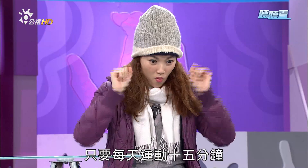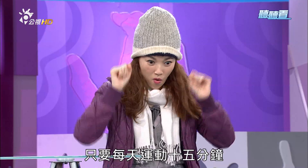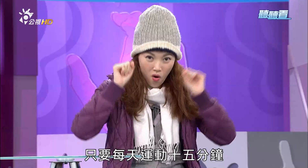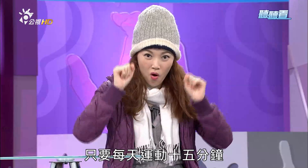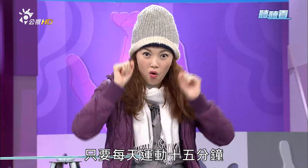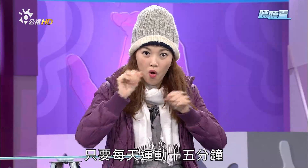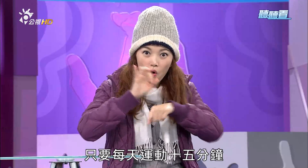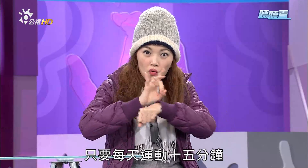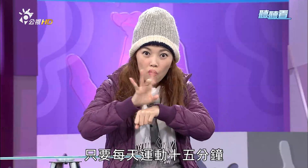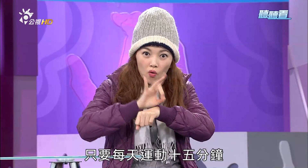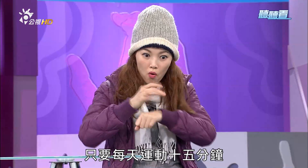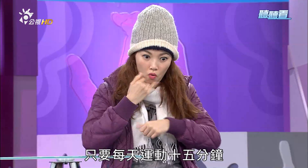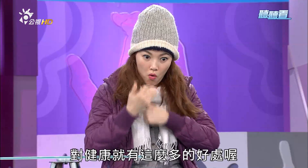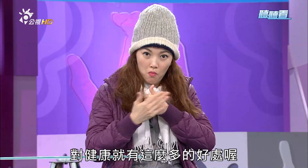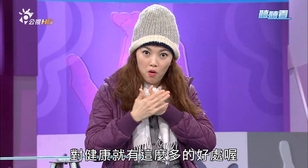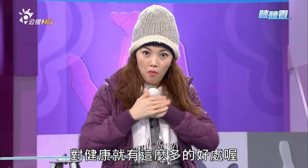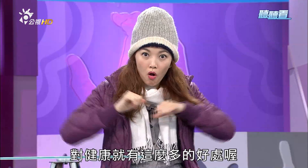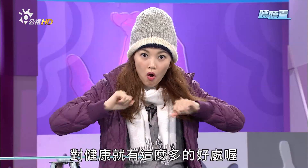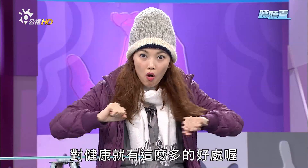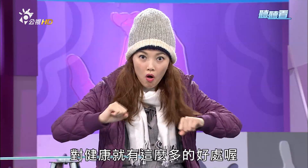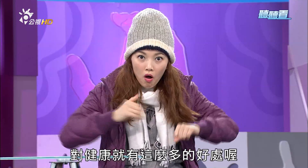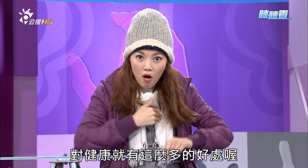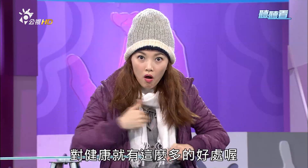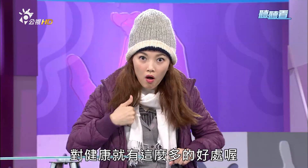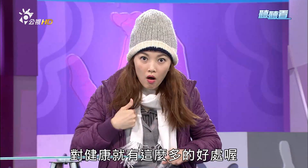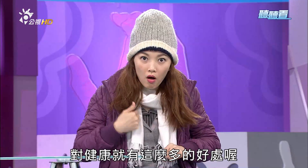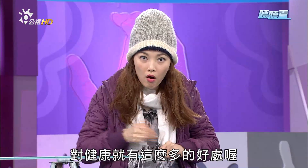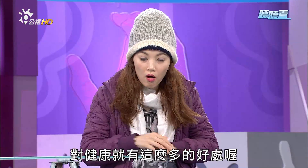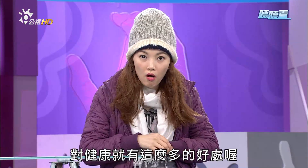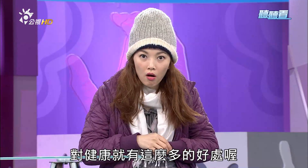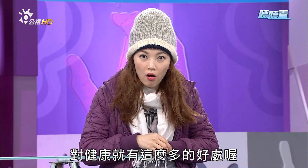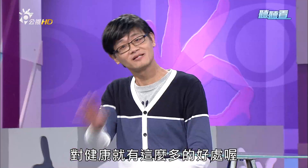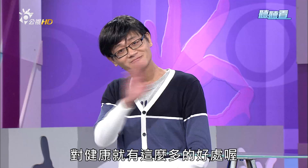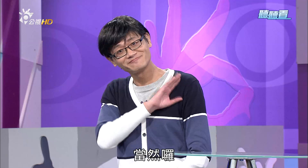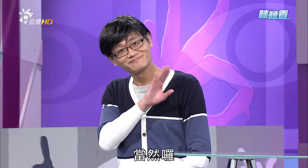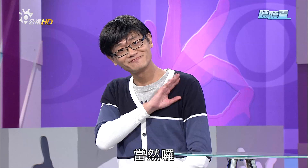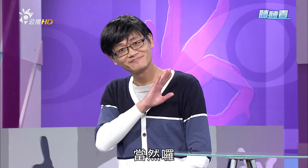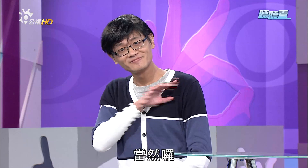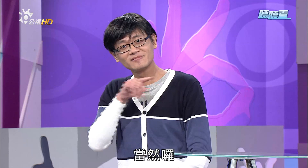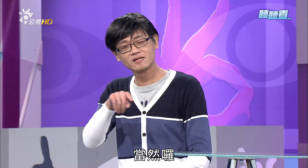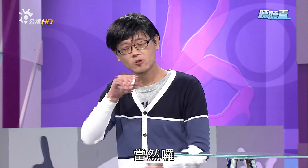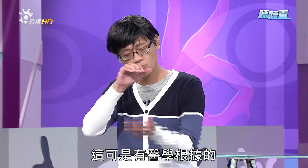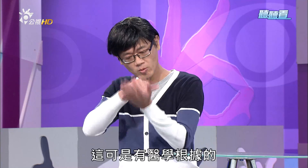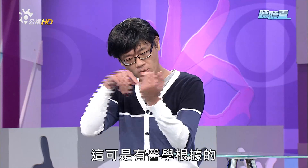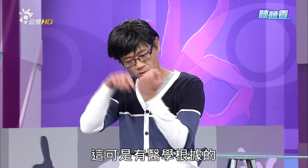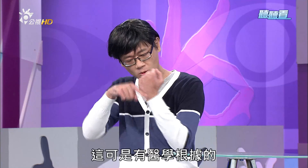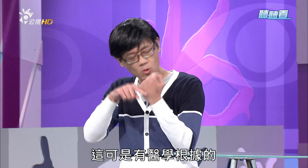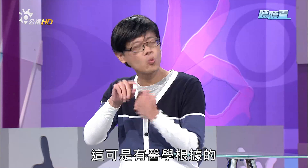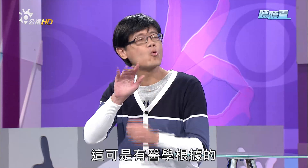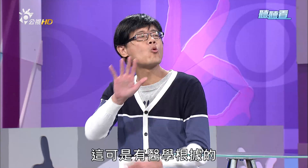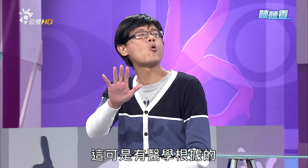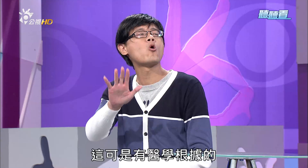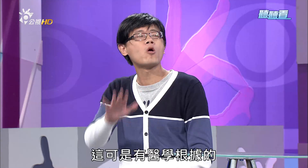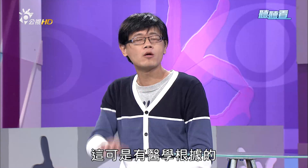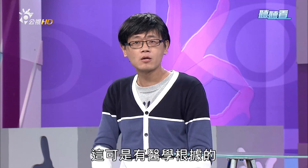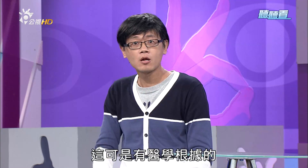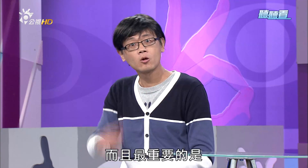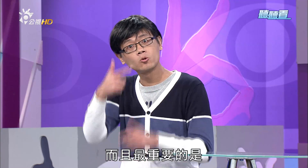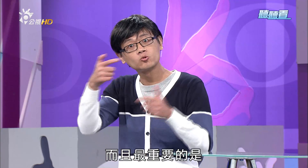天运动15分钟，对健康就有这么多的好处哦。 当然了，这可是有医学根据的，而且最